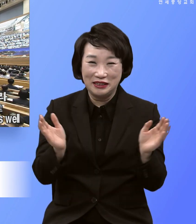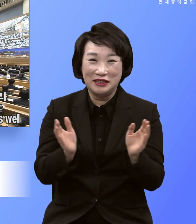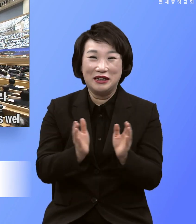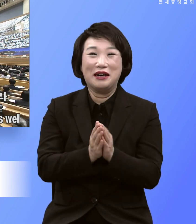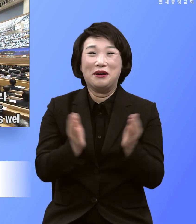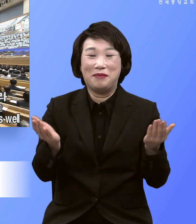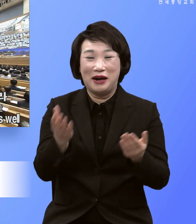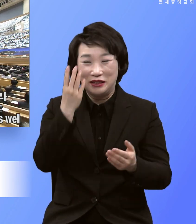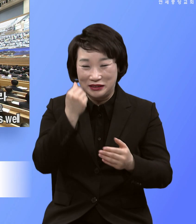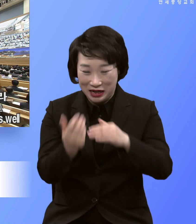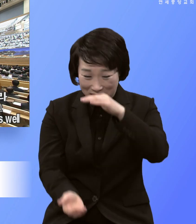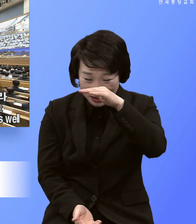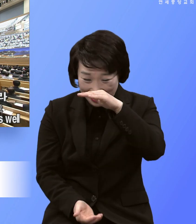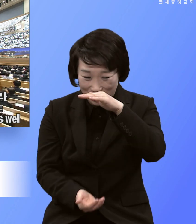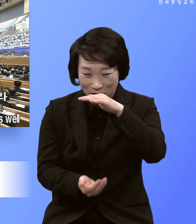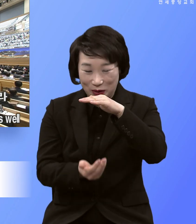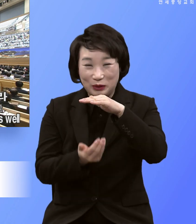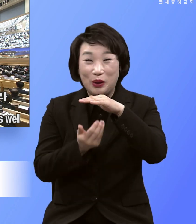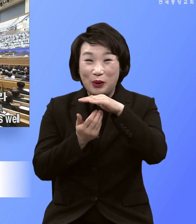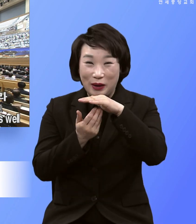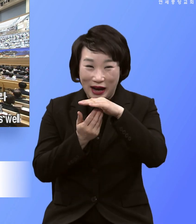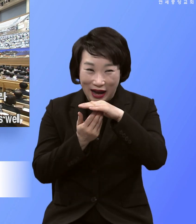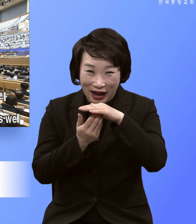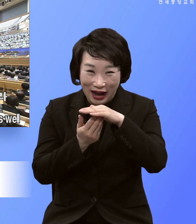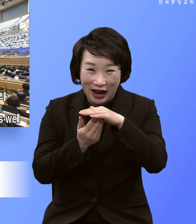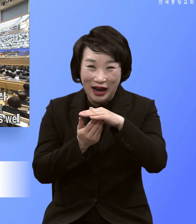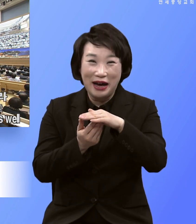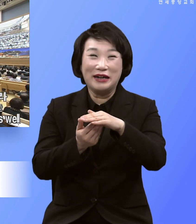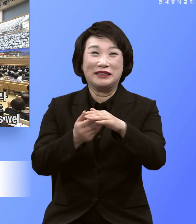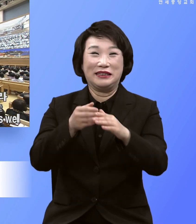만나든지 만사